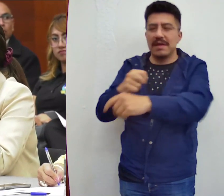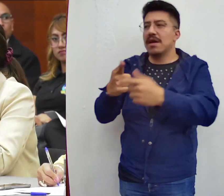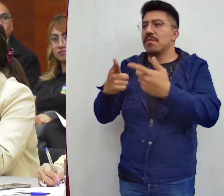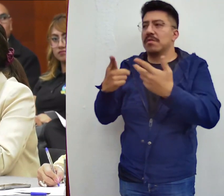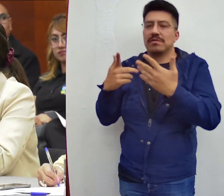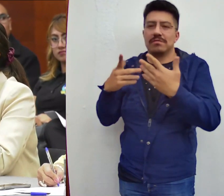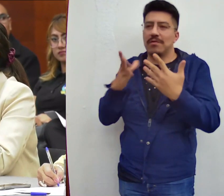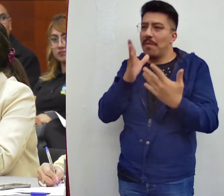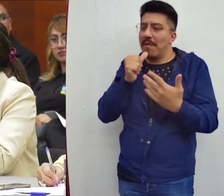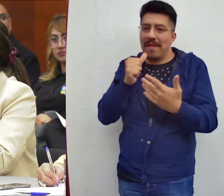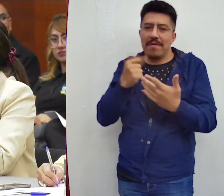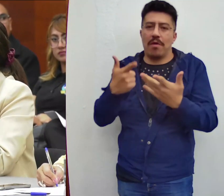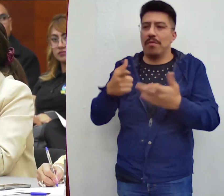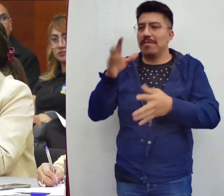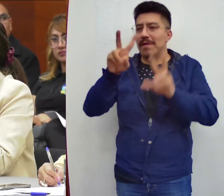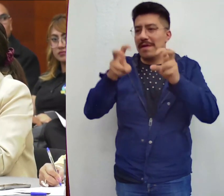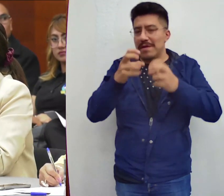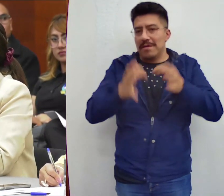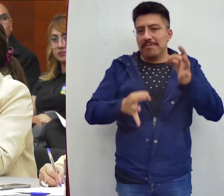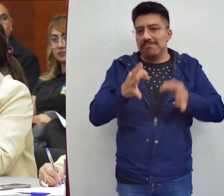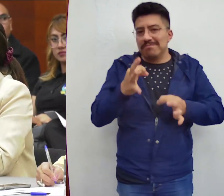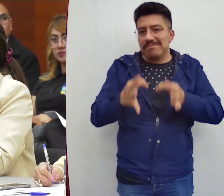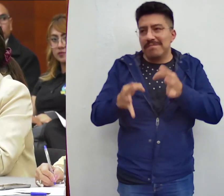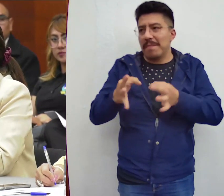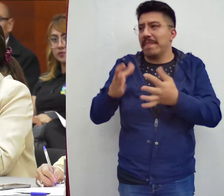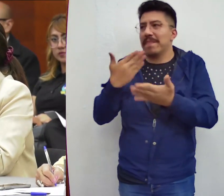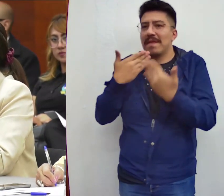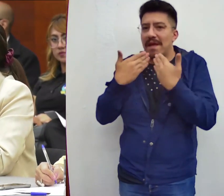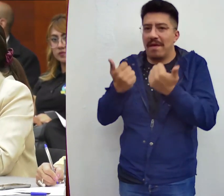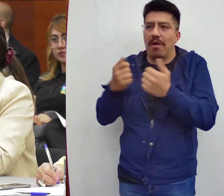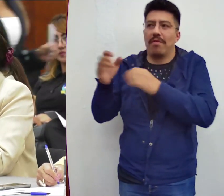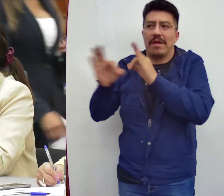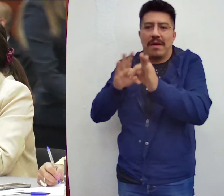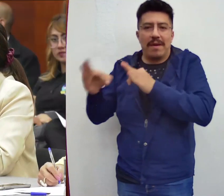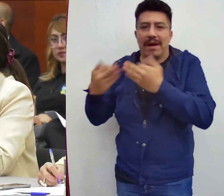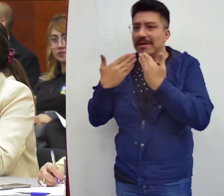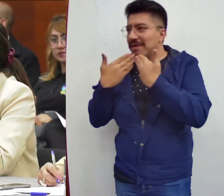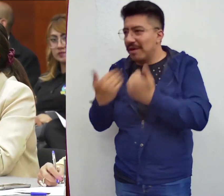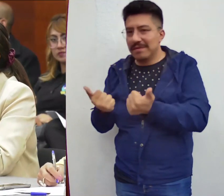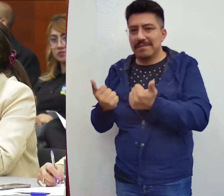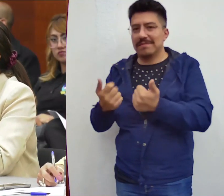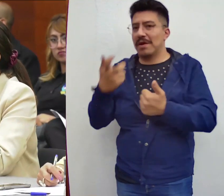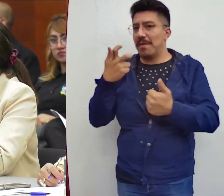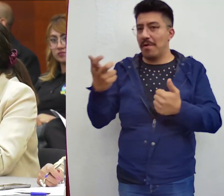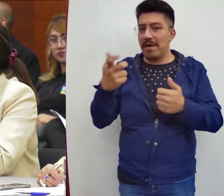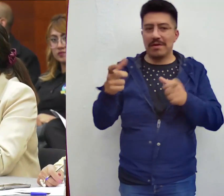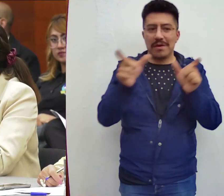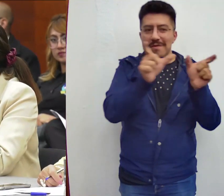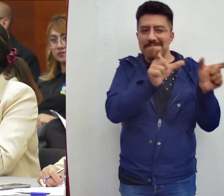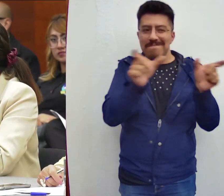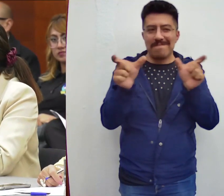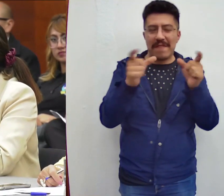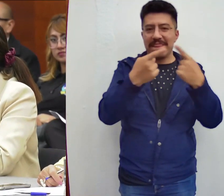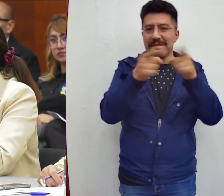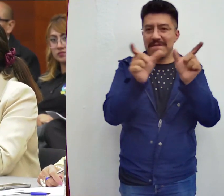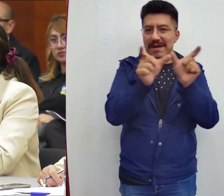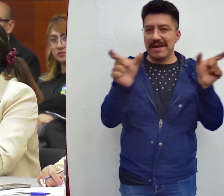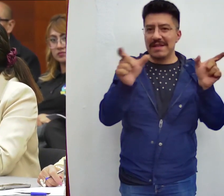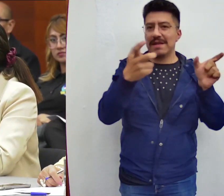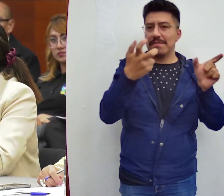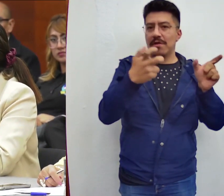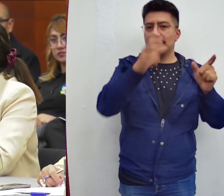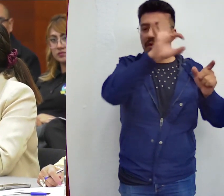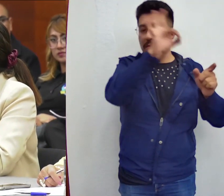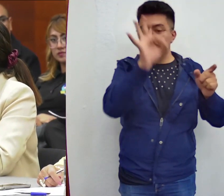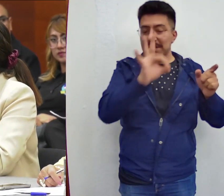jurídicos o bien para trabajar. No es lo mismo. Ahí el porcentaje se eleva